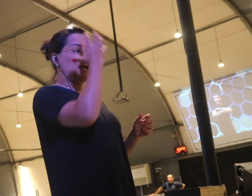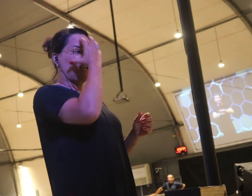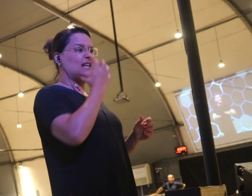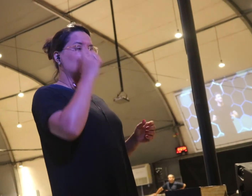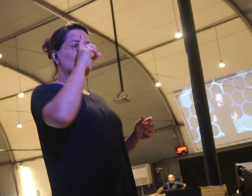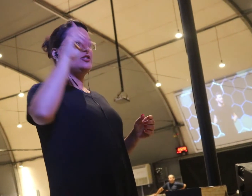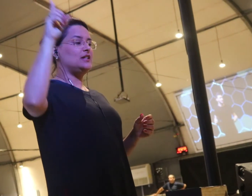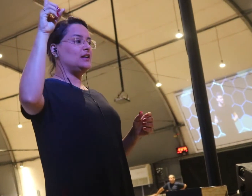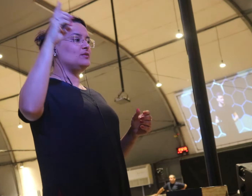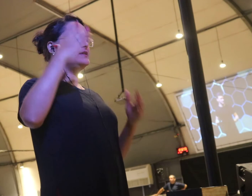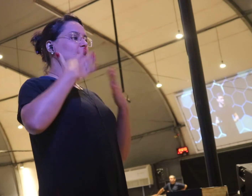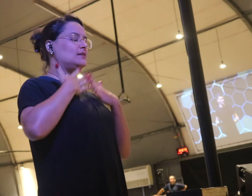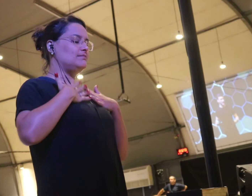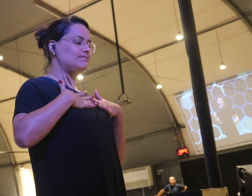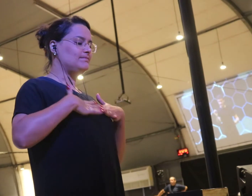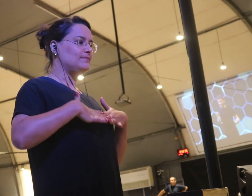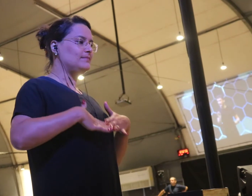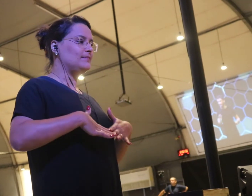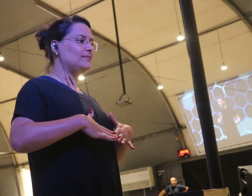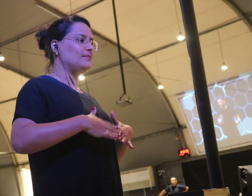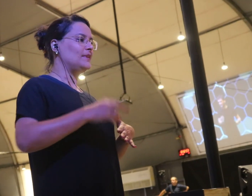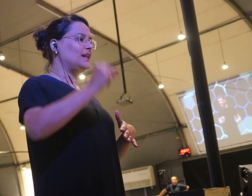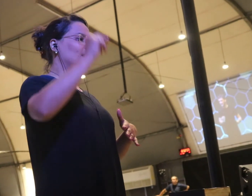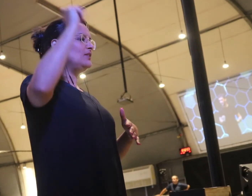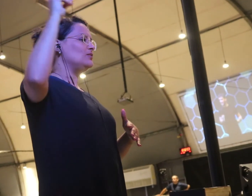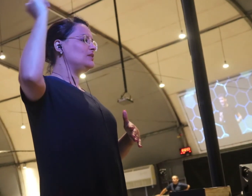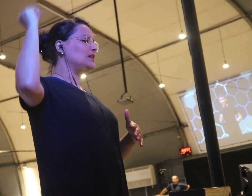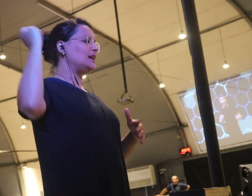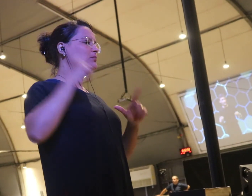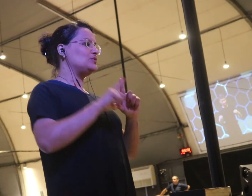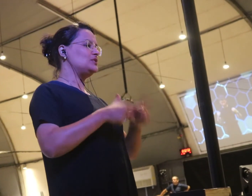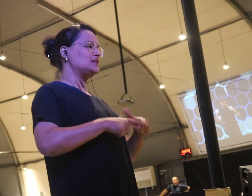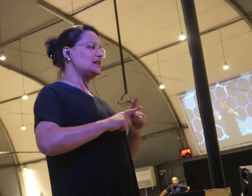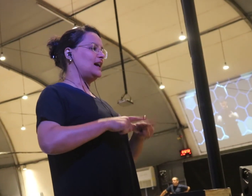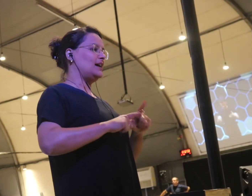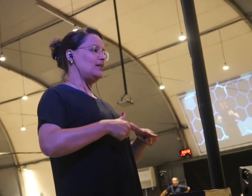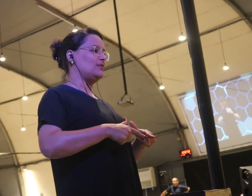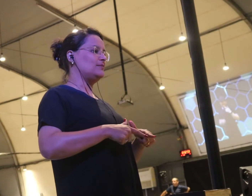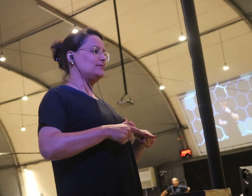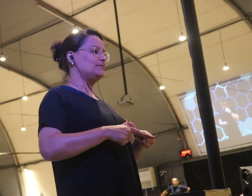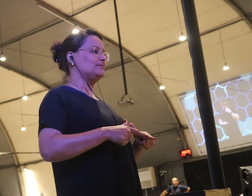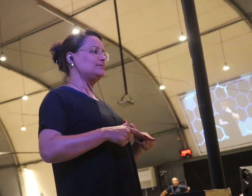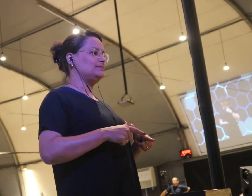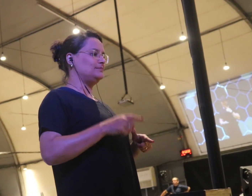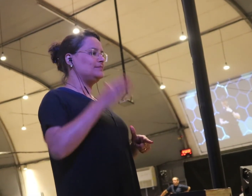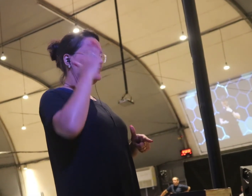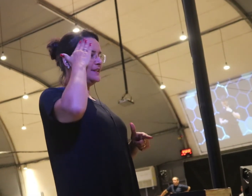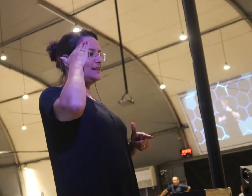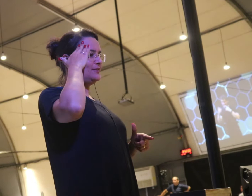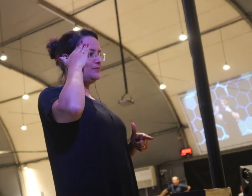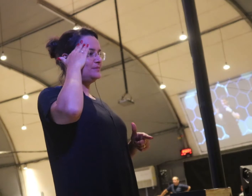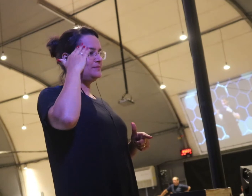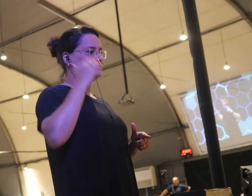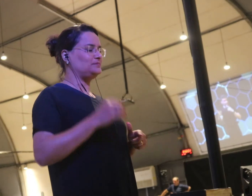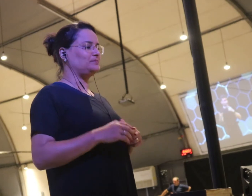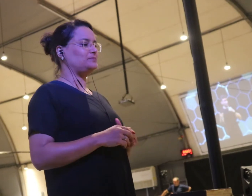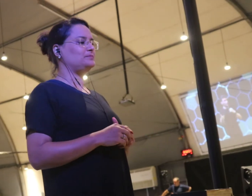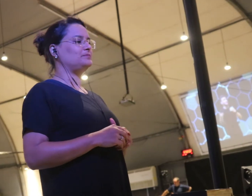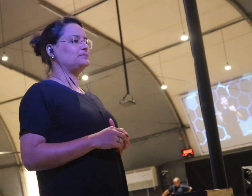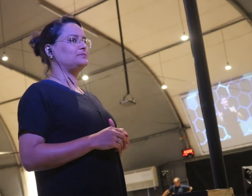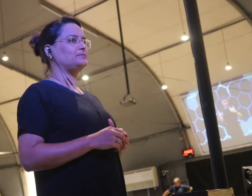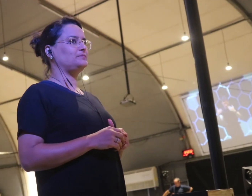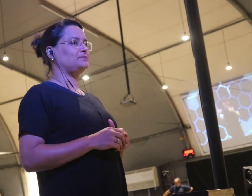era apaziguada. Isso significa propiciação, esse era o ato propiciatório. Assim,